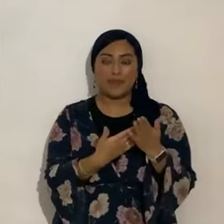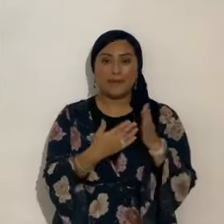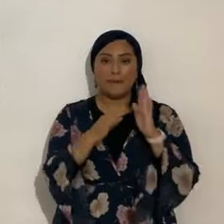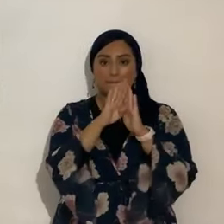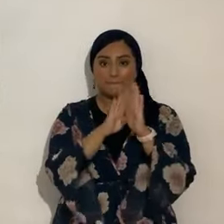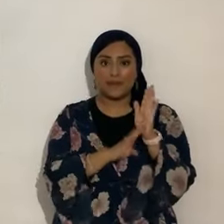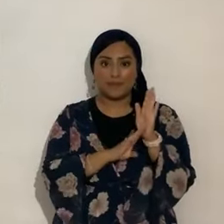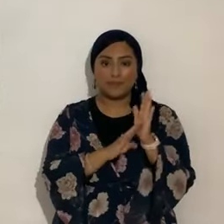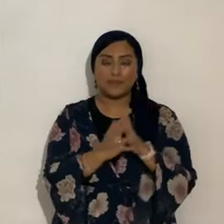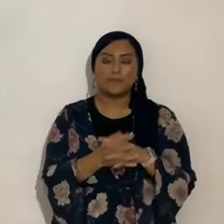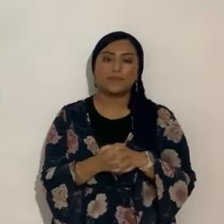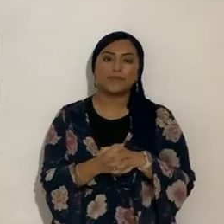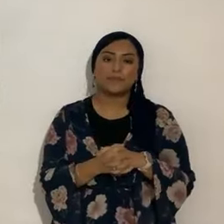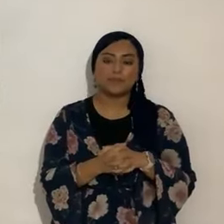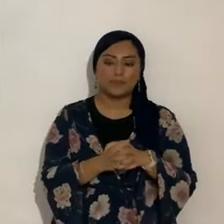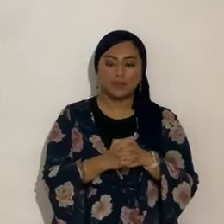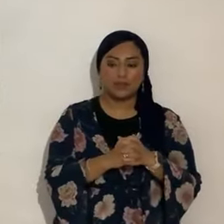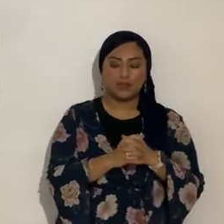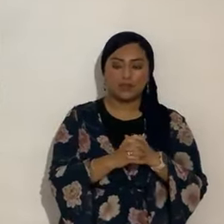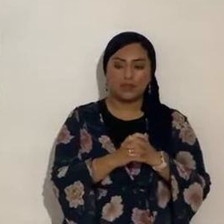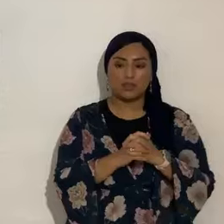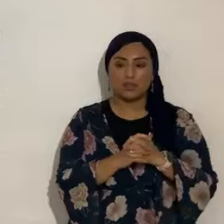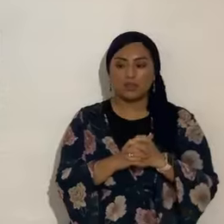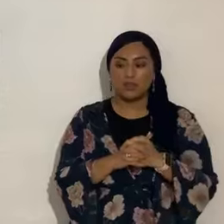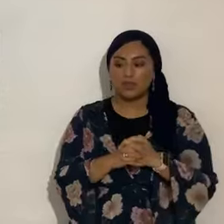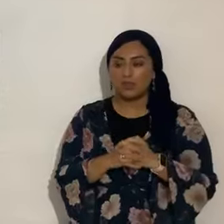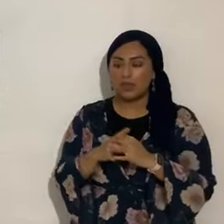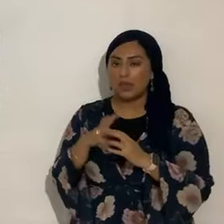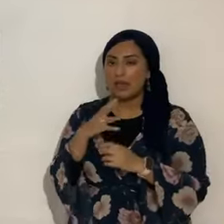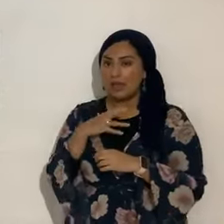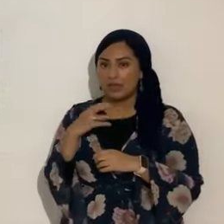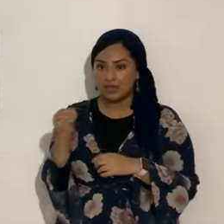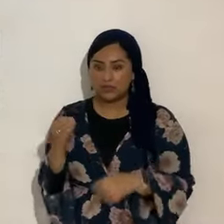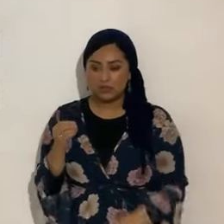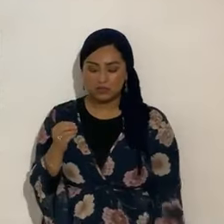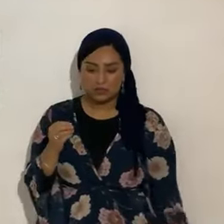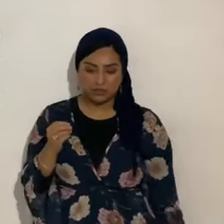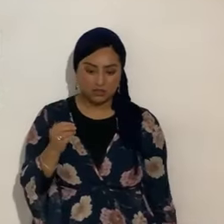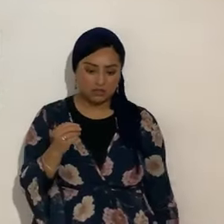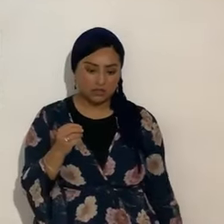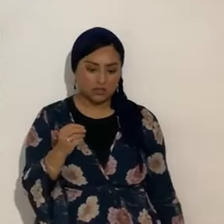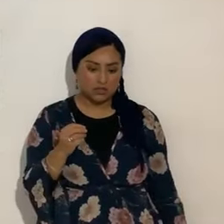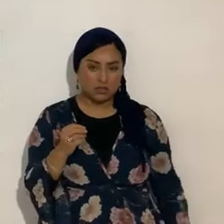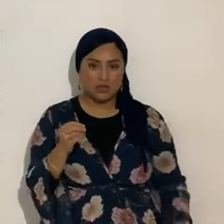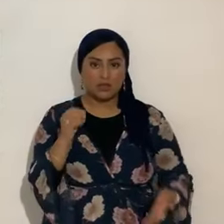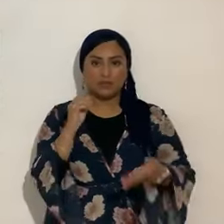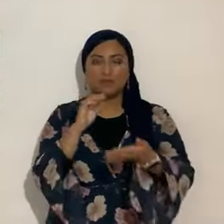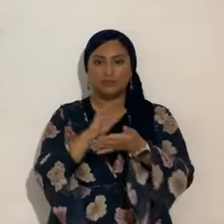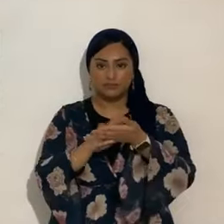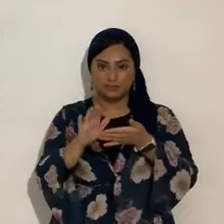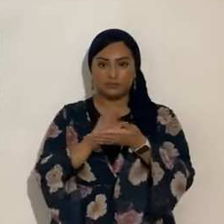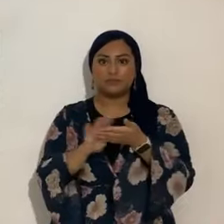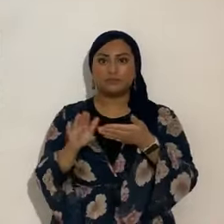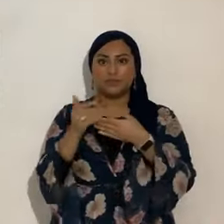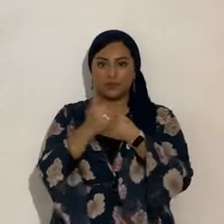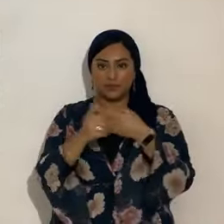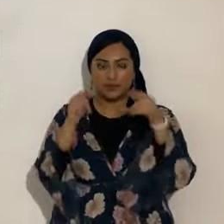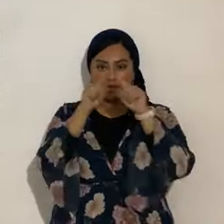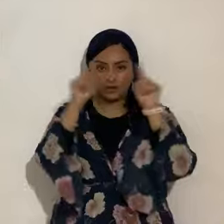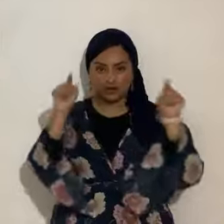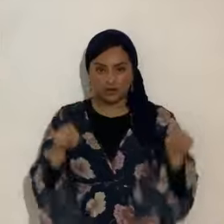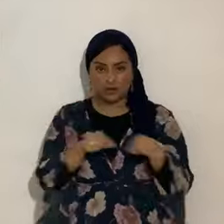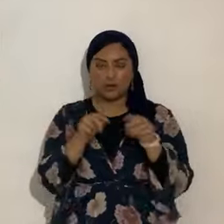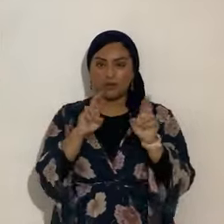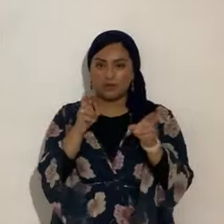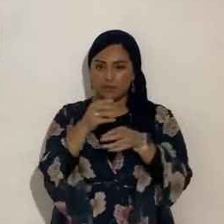exactamente dice eso, pero nosotros lo hemos hecho así. Y también, desde luego, el pan sin levadura, ya váyanlo consiguiendo,